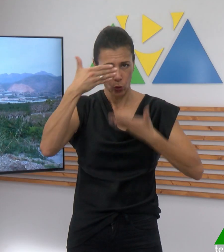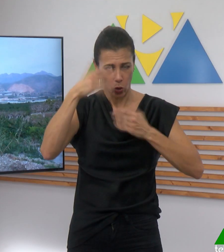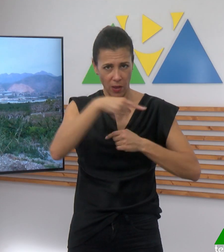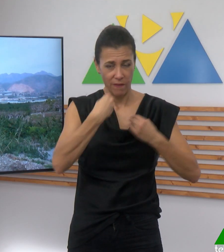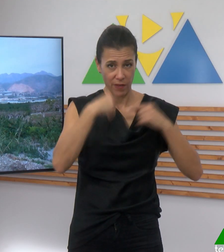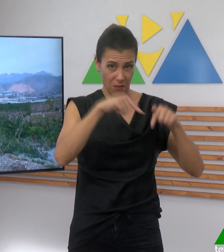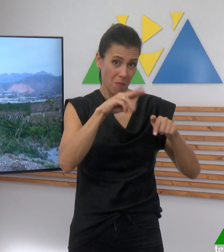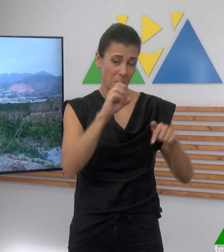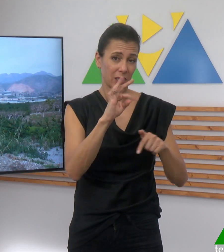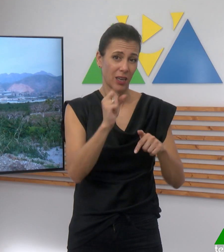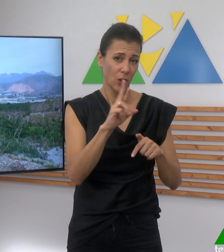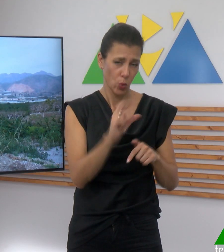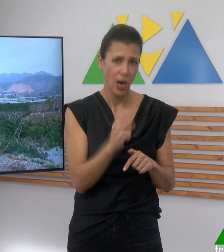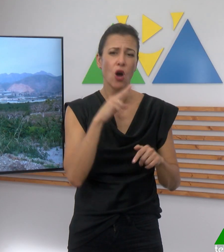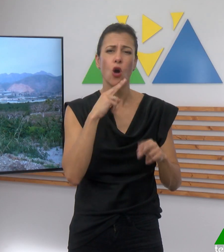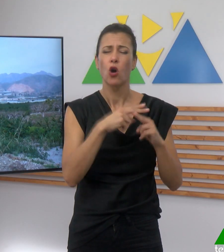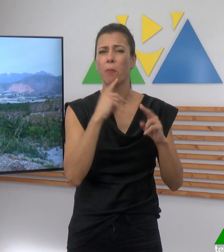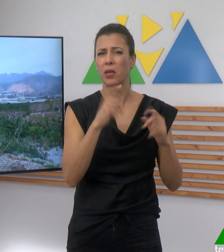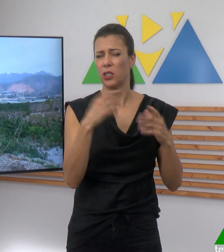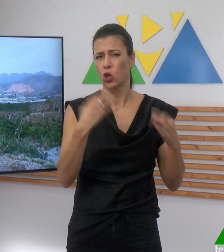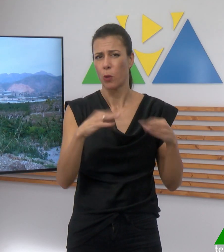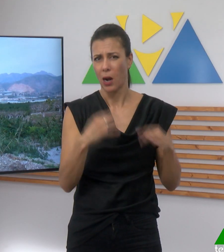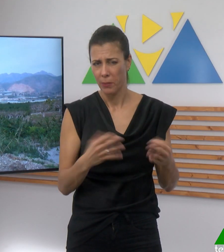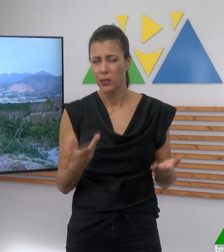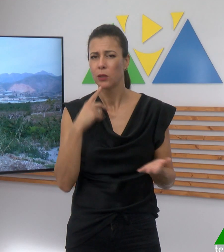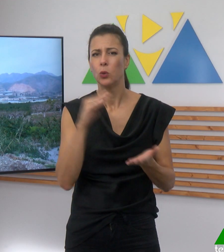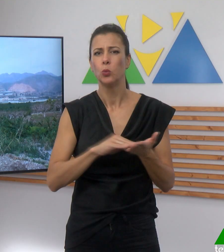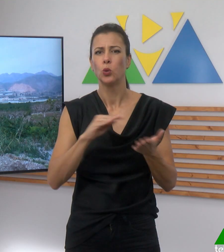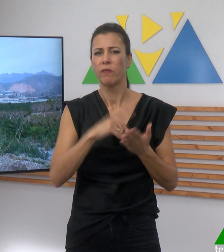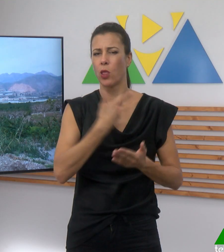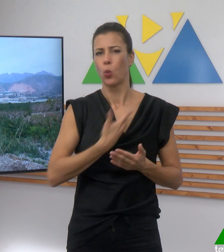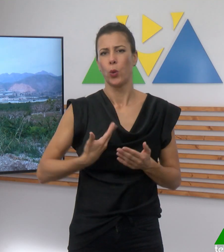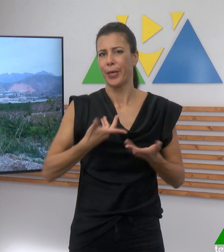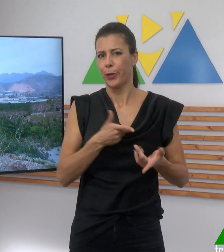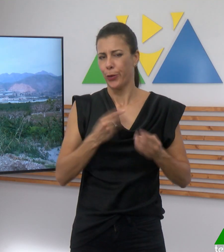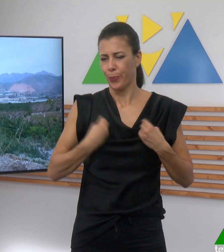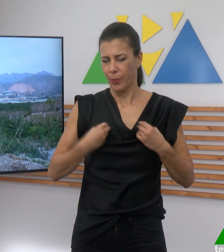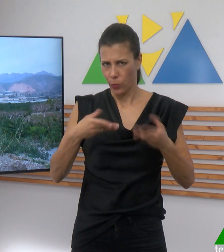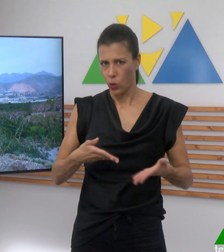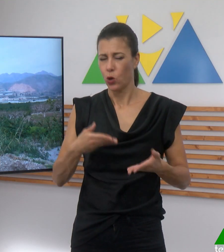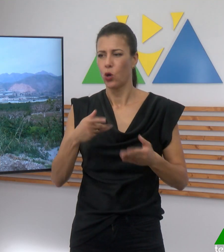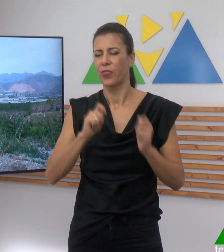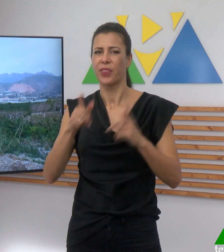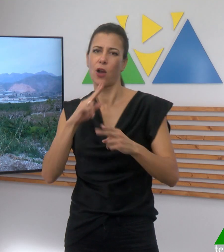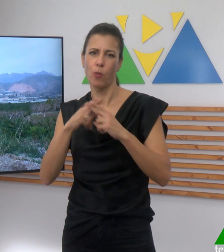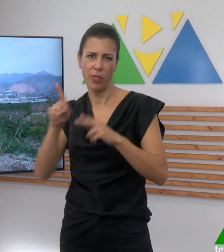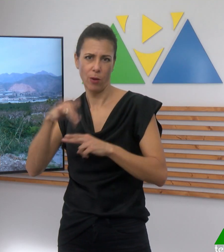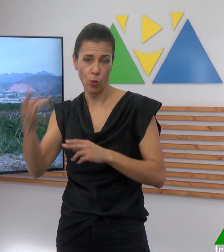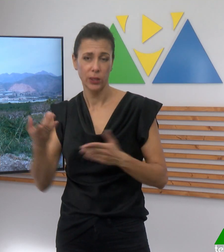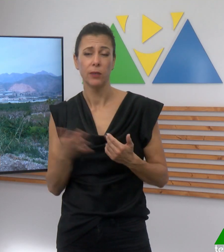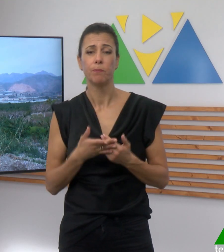nombre de normalmente eramos los pagos se llamaban muchas veces el dueño de los mismo dueño no y justamente estamos en frente de la